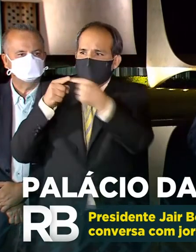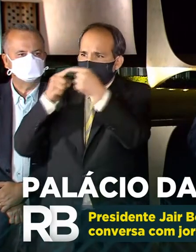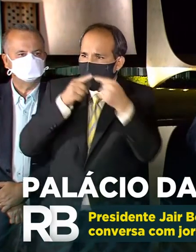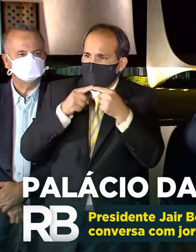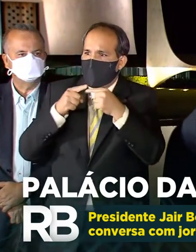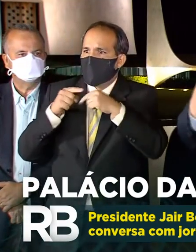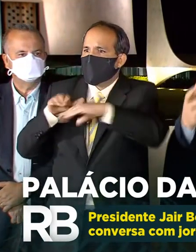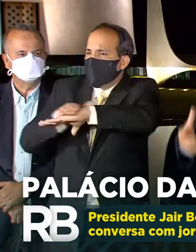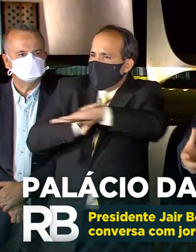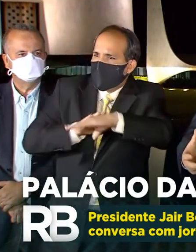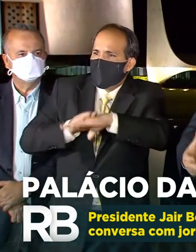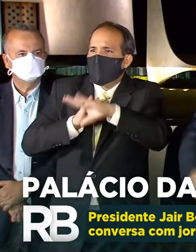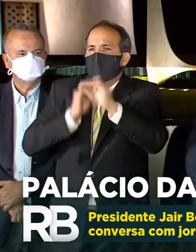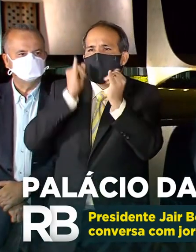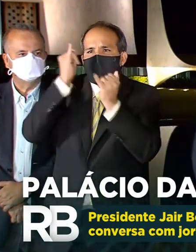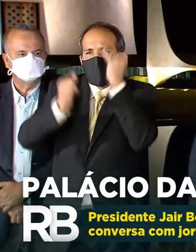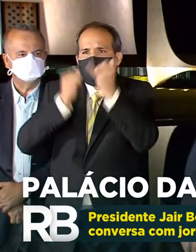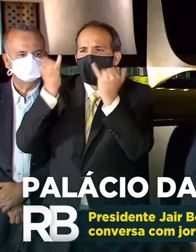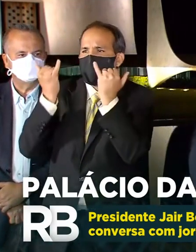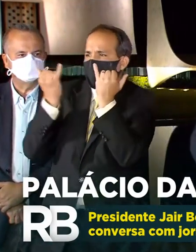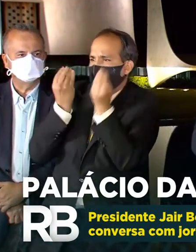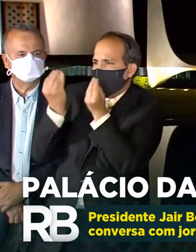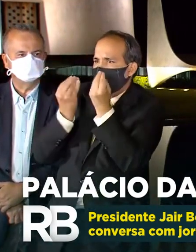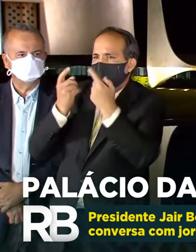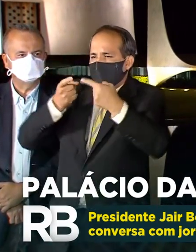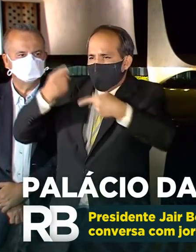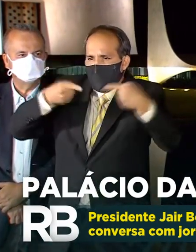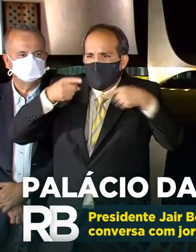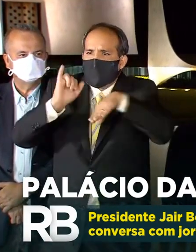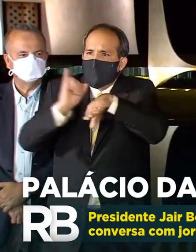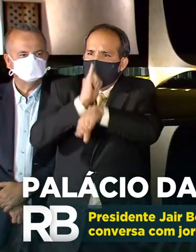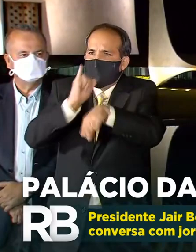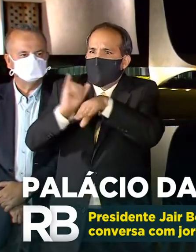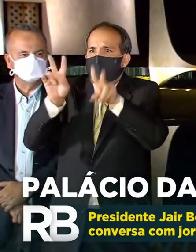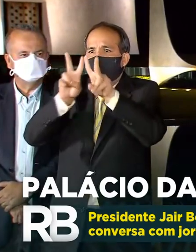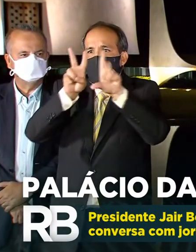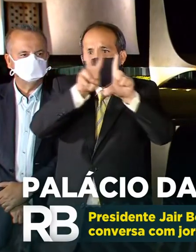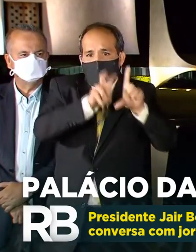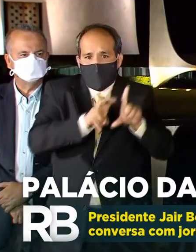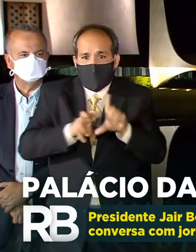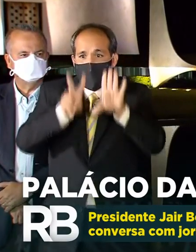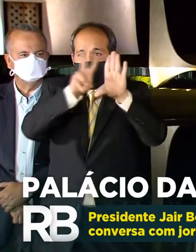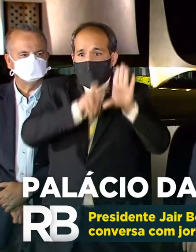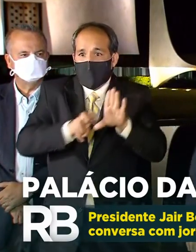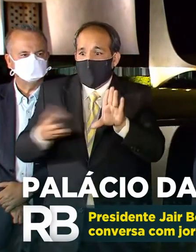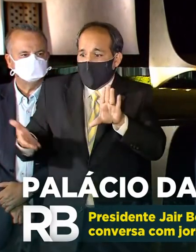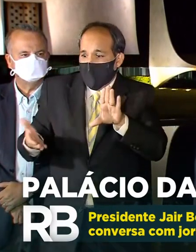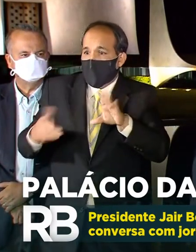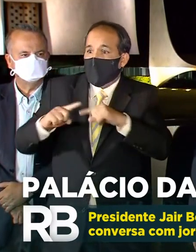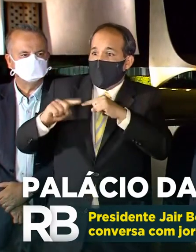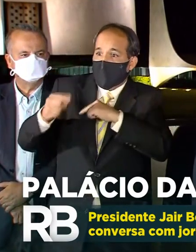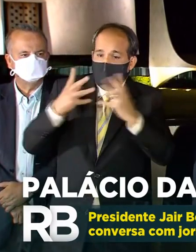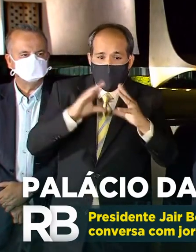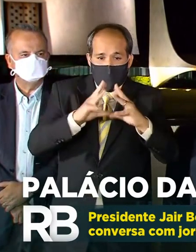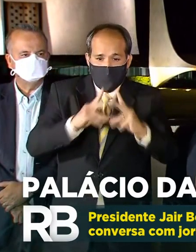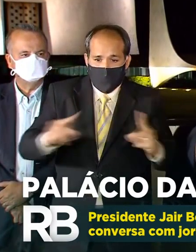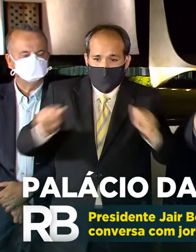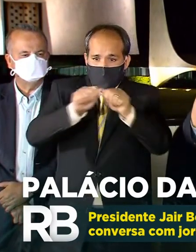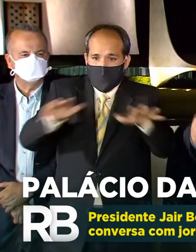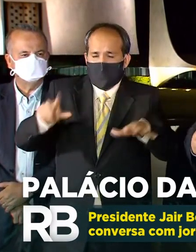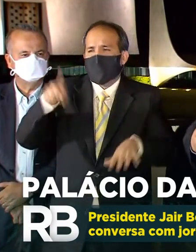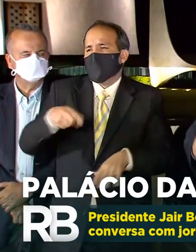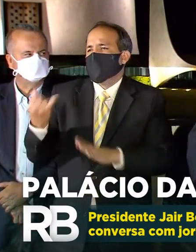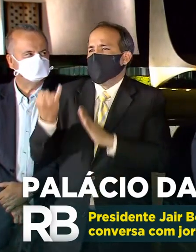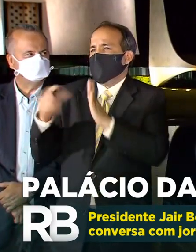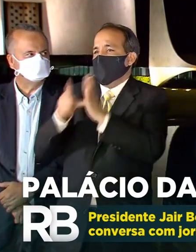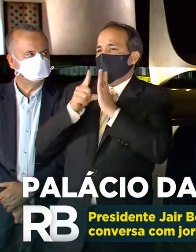e estratégias para a gente debater esses assuntos agora, no pós-pandemia, nessa retomada, é fundamental. Então eu